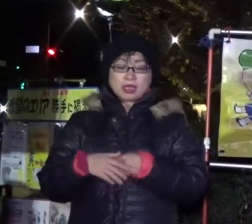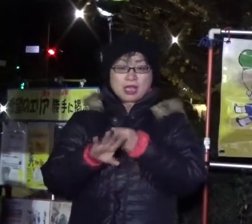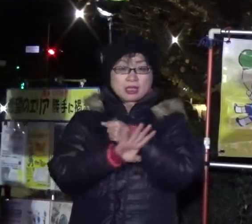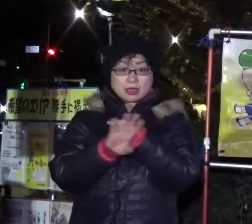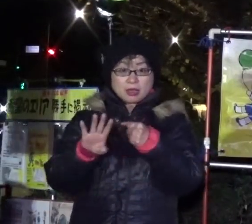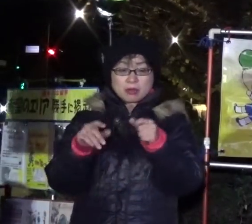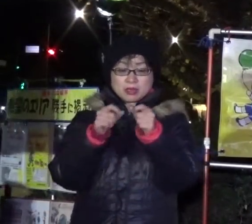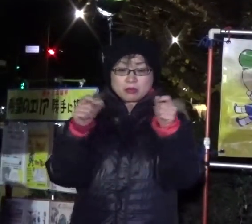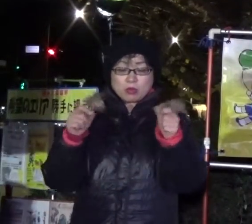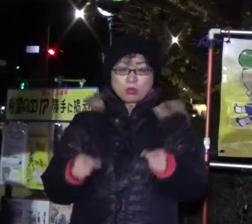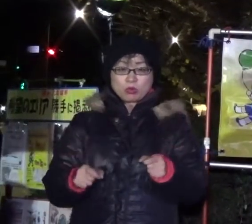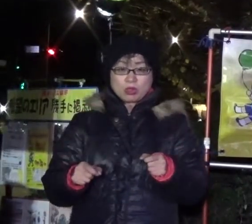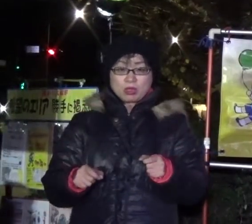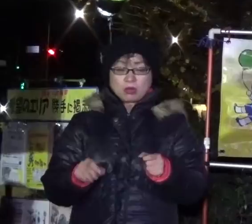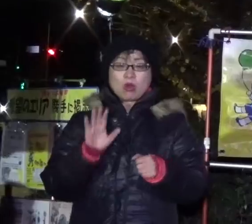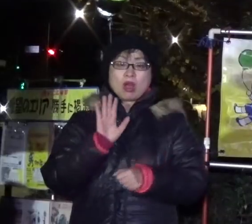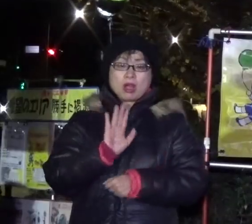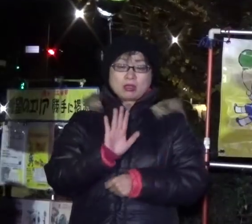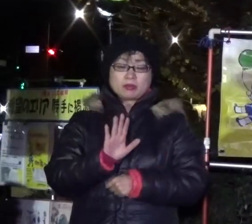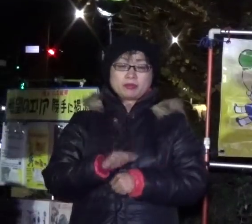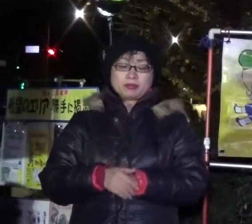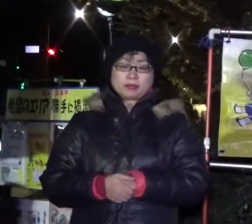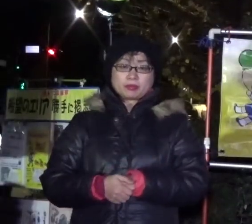発問題を取り上げたことがありました。